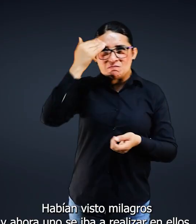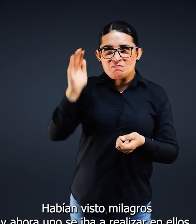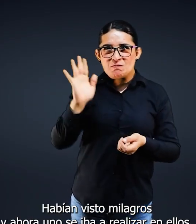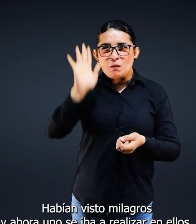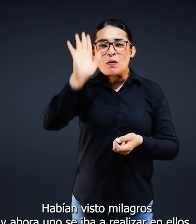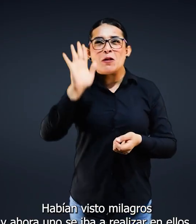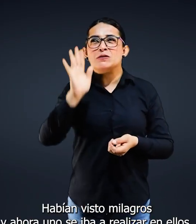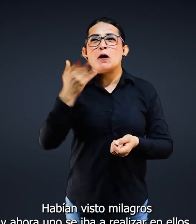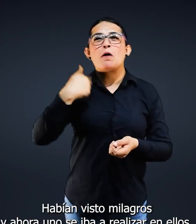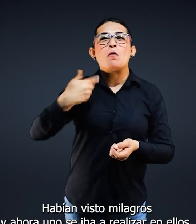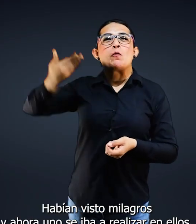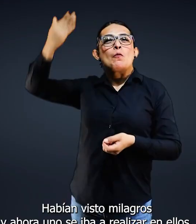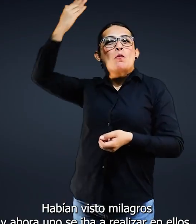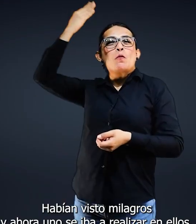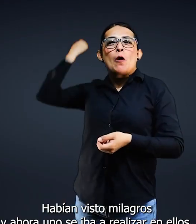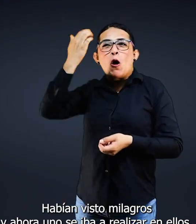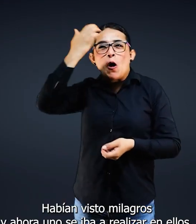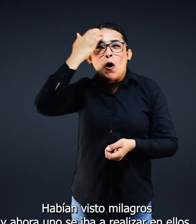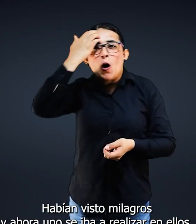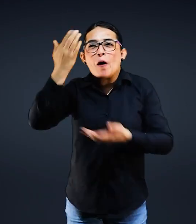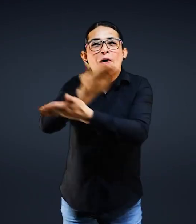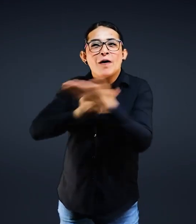visto milagros y ahora uno se iba a realizar en ellos.